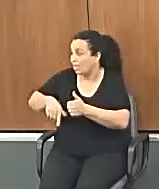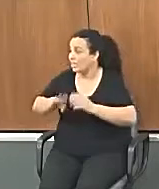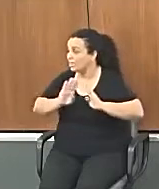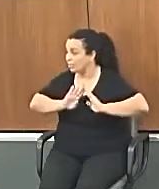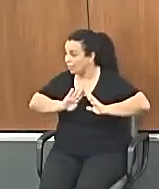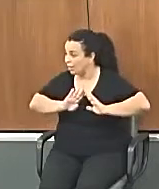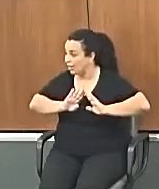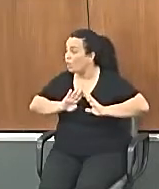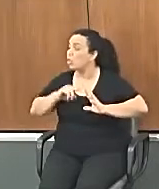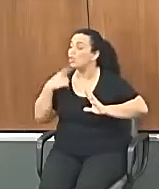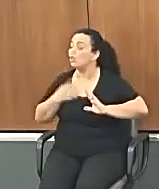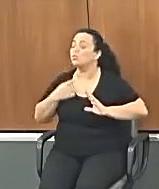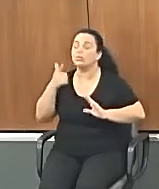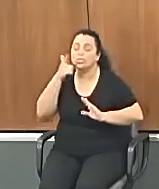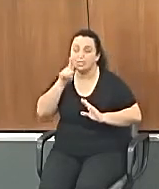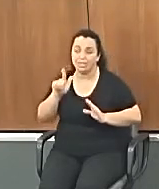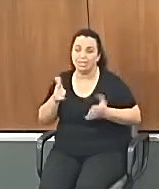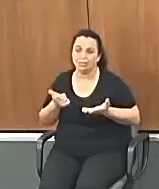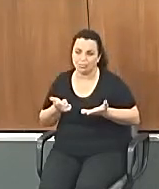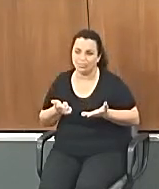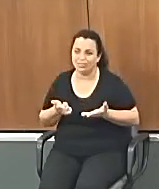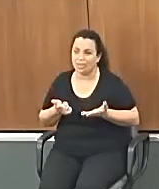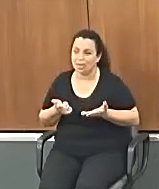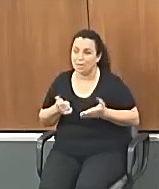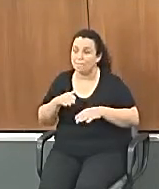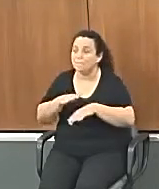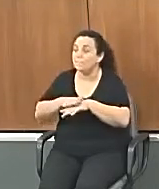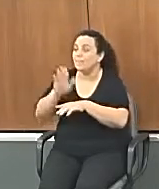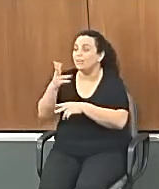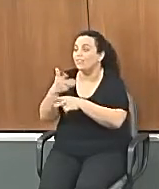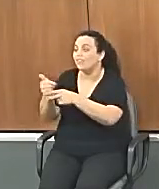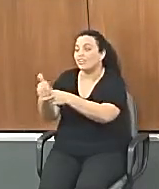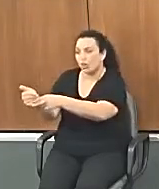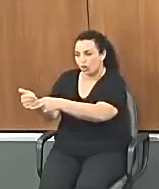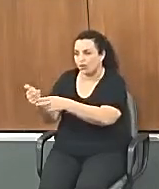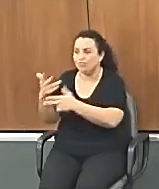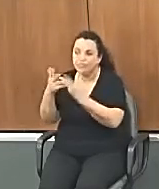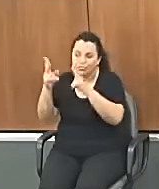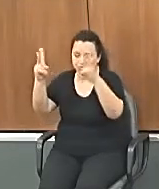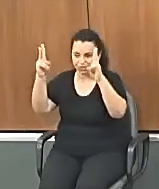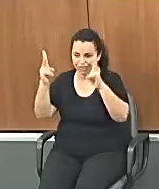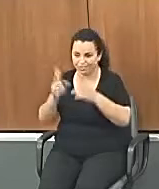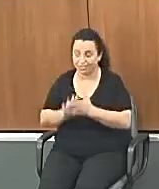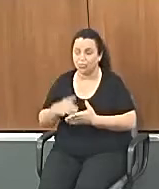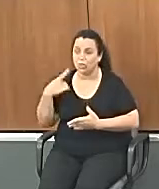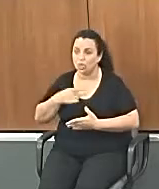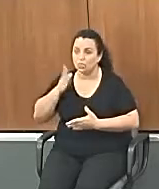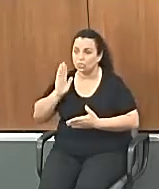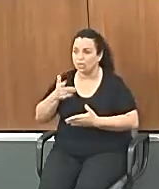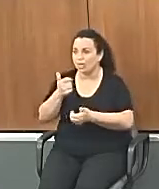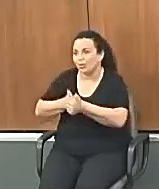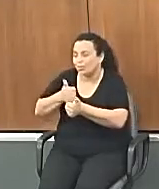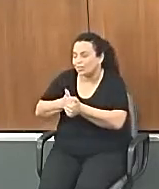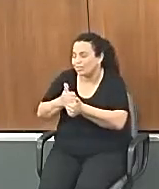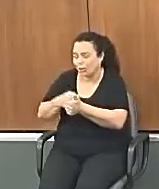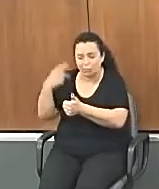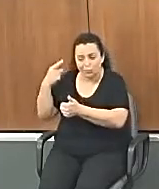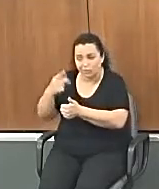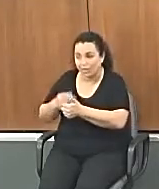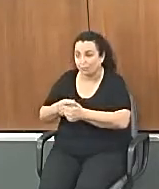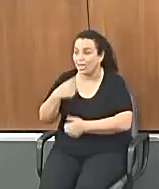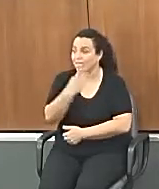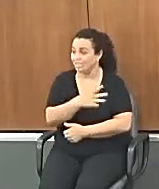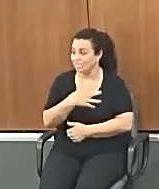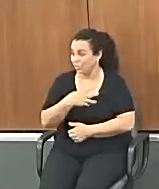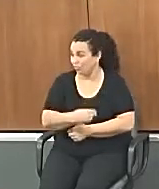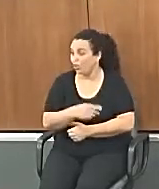passos do doutor luís nós estamos na luta e é muito tempo o doutor luís o filho dele é autista assim como